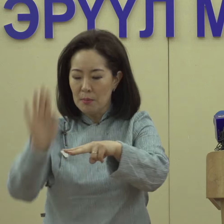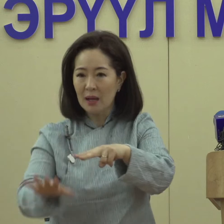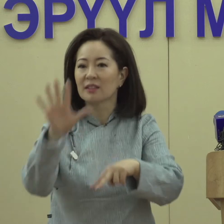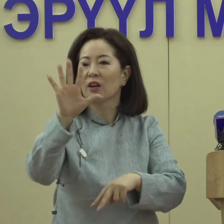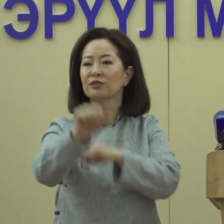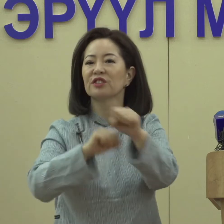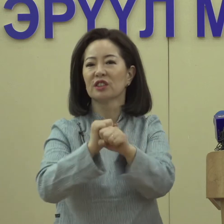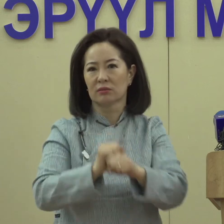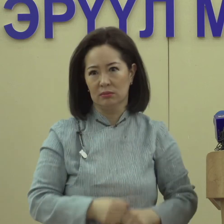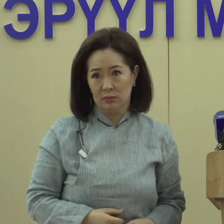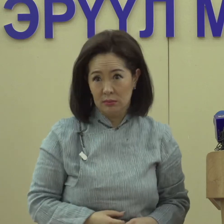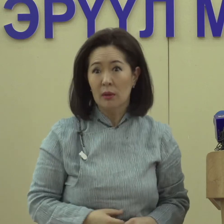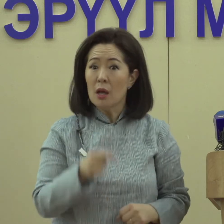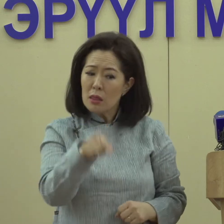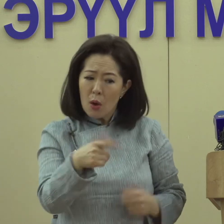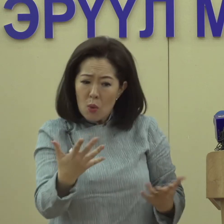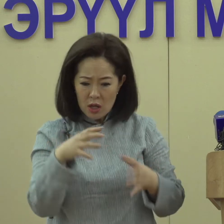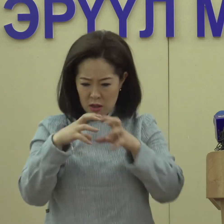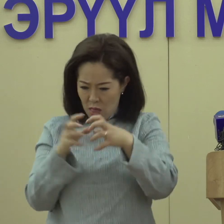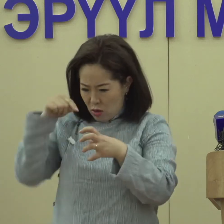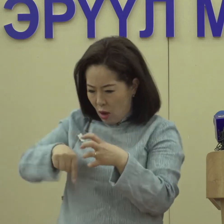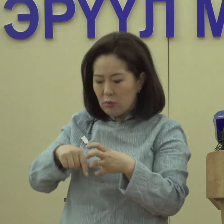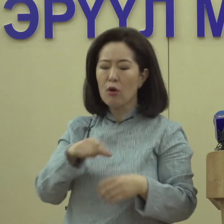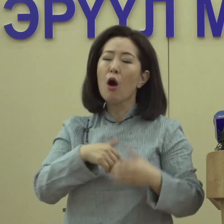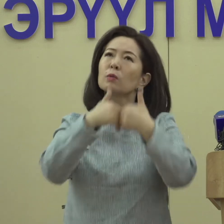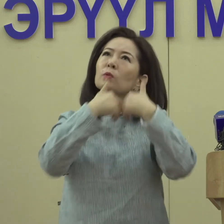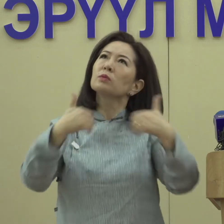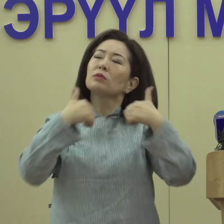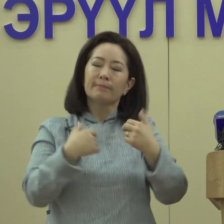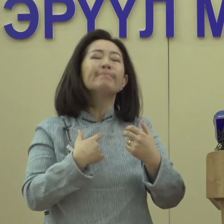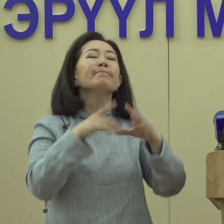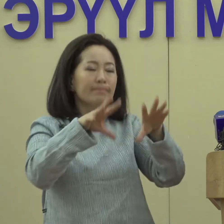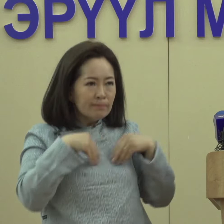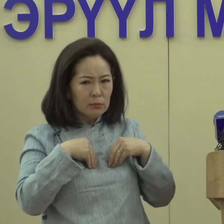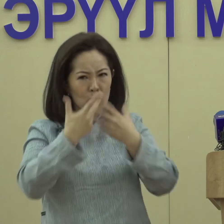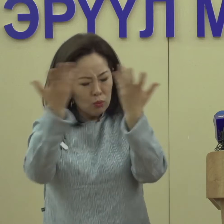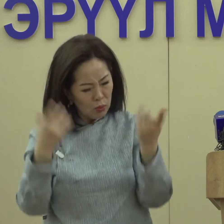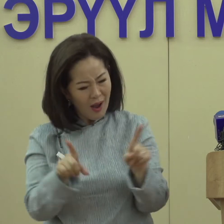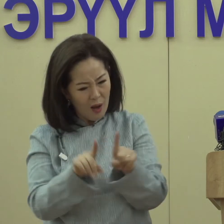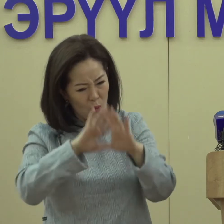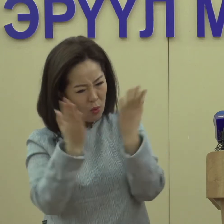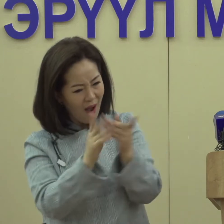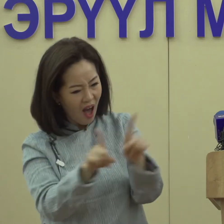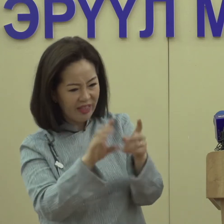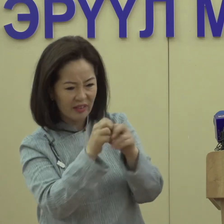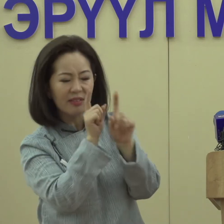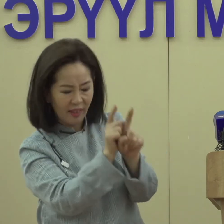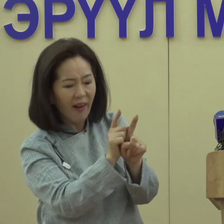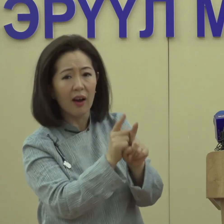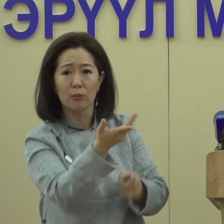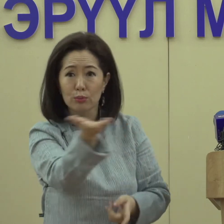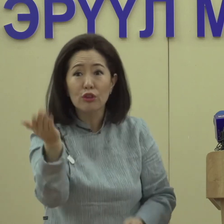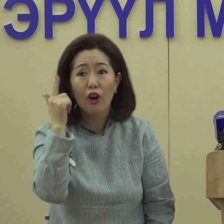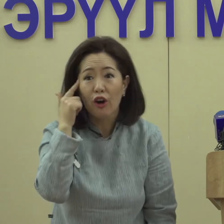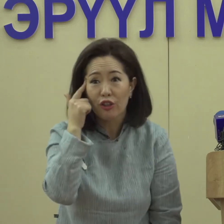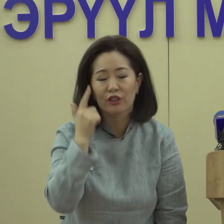арга хэмжээ авч байгаа юм байна. Тэгэхээр дэлхийн нийтэд бол тусгаарлах энэ арга хэмжээг бол өргөн хүрээгээр одоо хэрэгжилж байгаа гэдгийг бол бас манай хүмүүс бол ойлгох